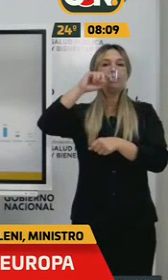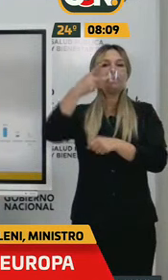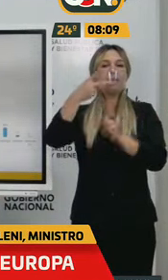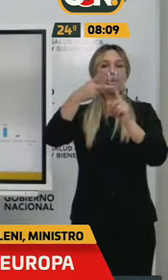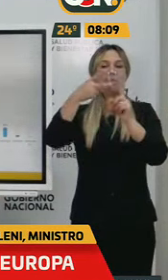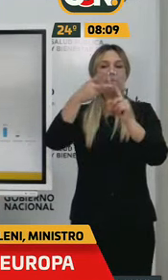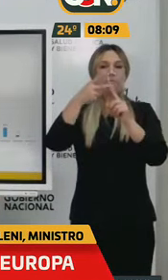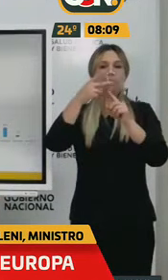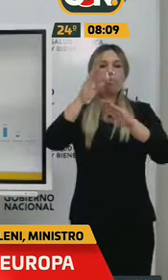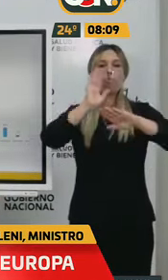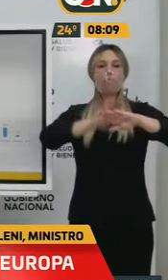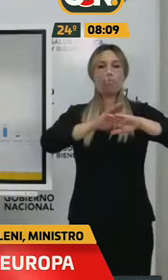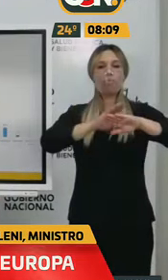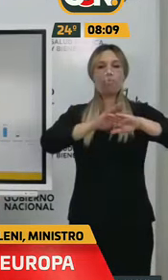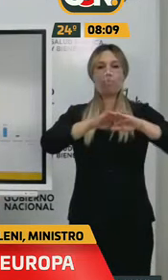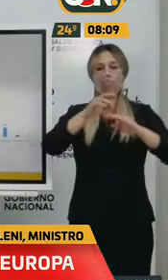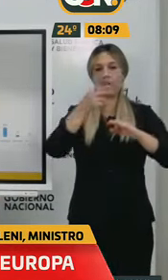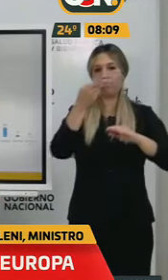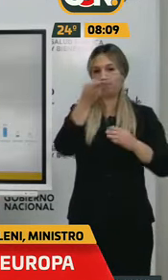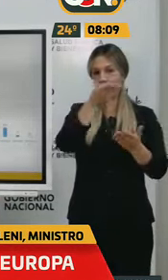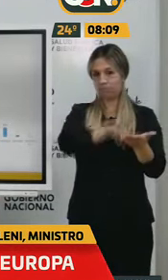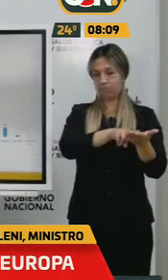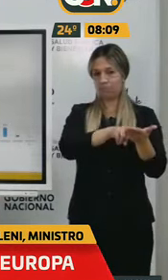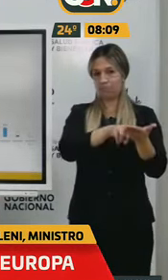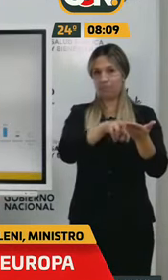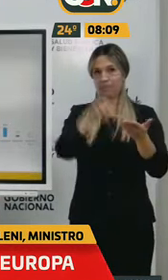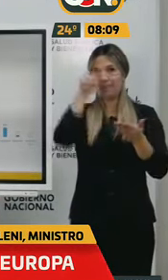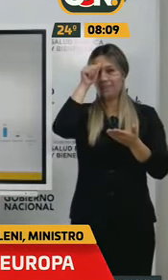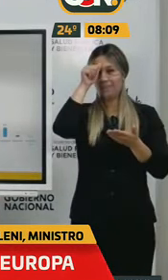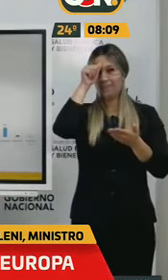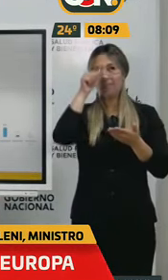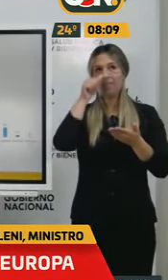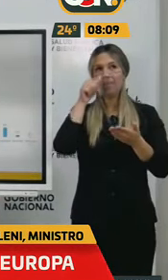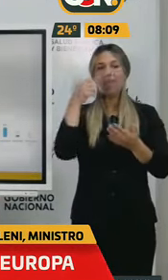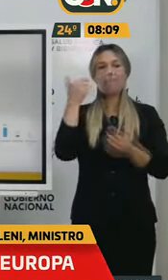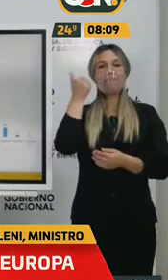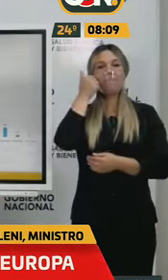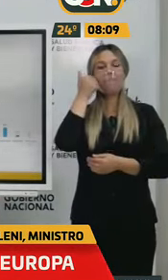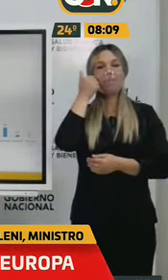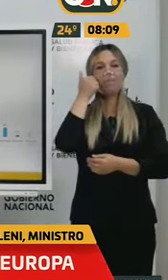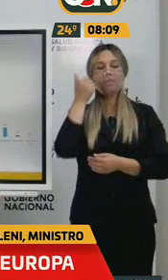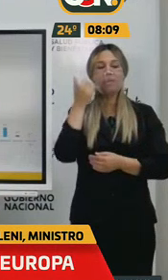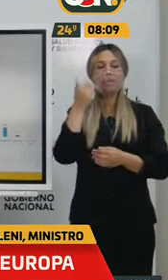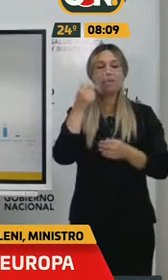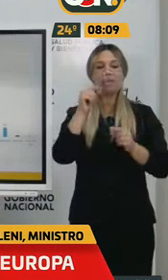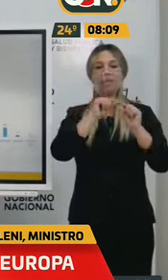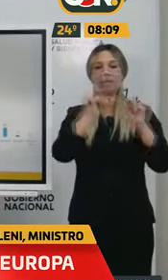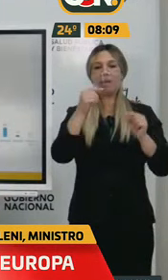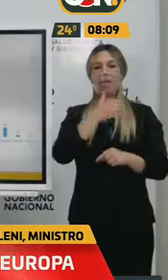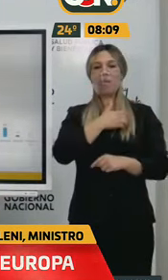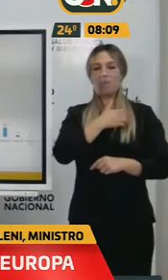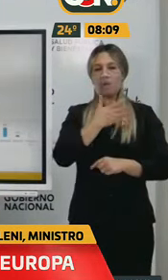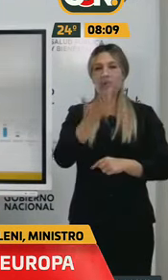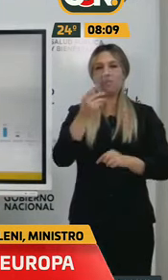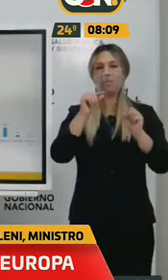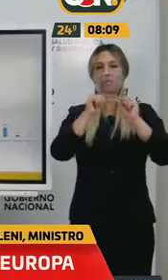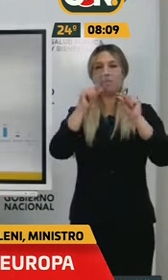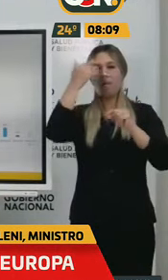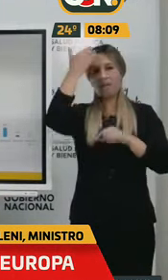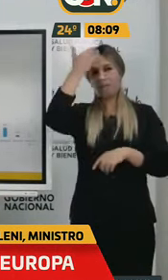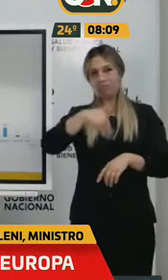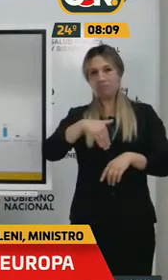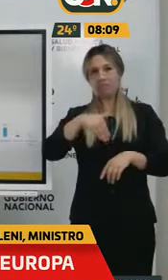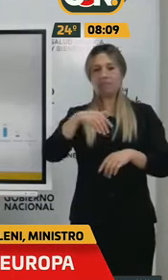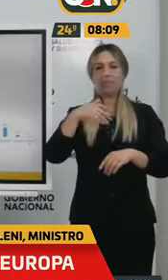causa de mortalidad. Está por encima de las enfermedades cardiovasculares, accidentes cerebrovasculares, de